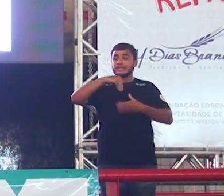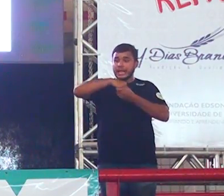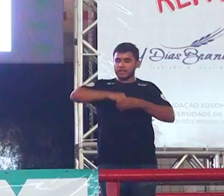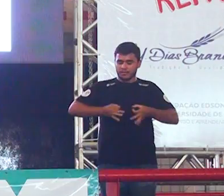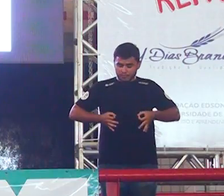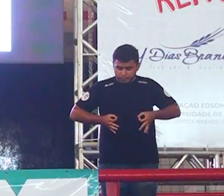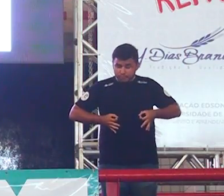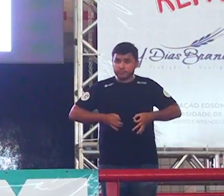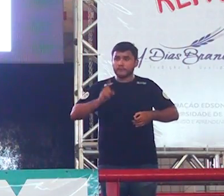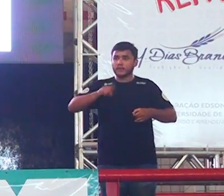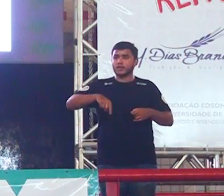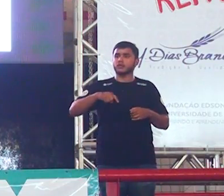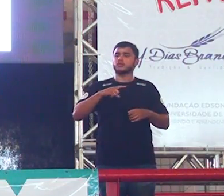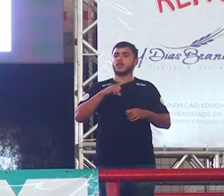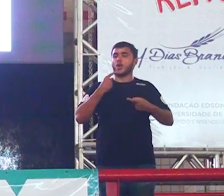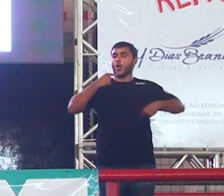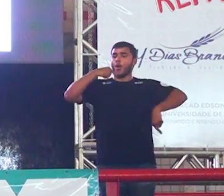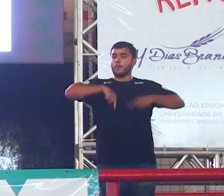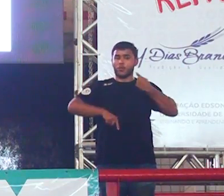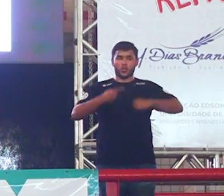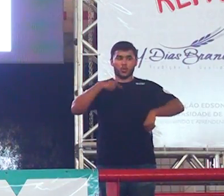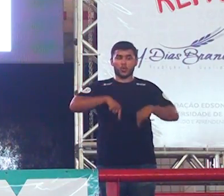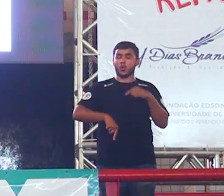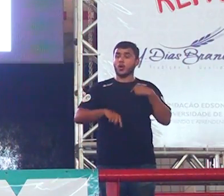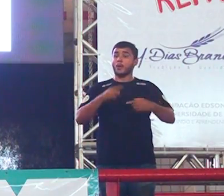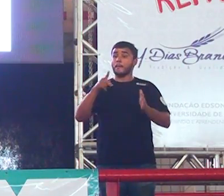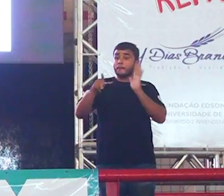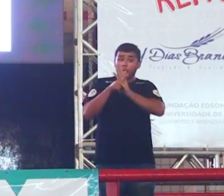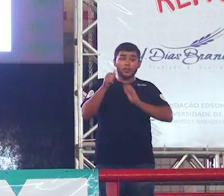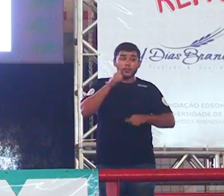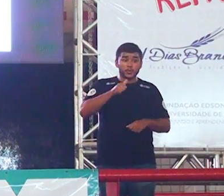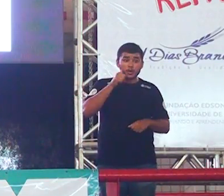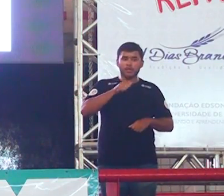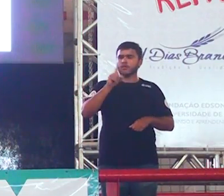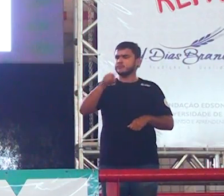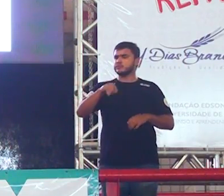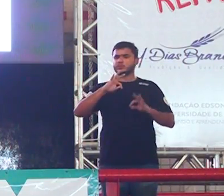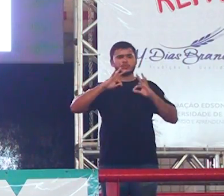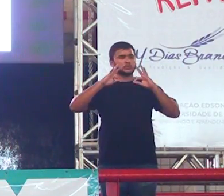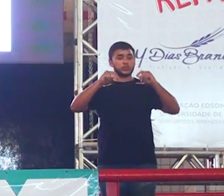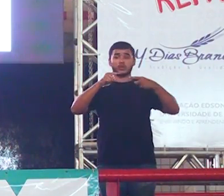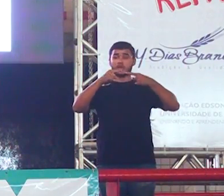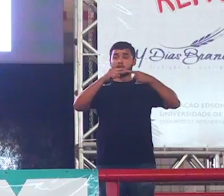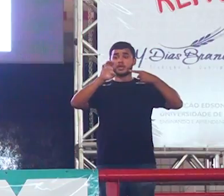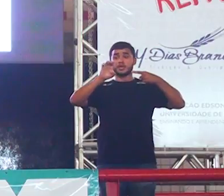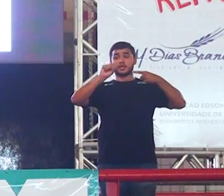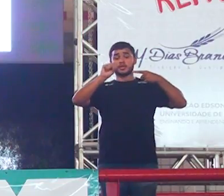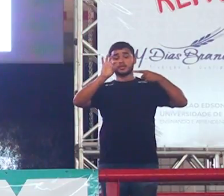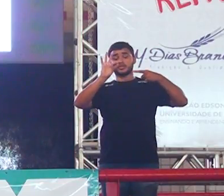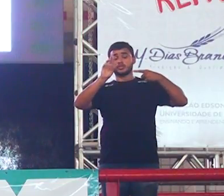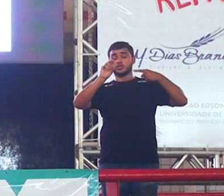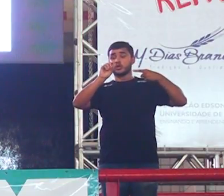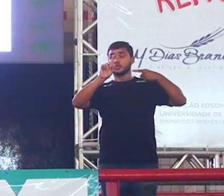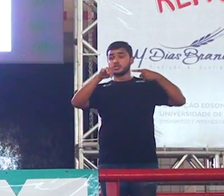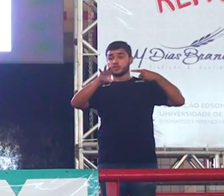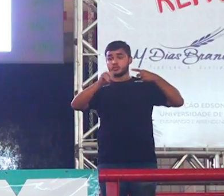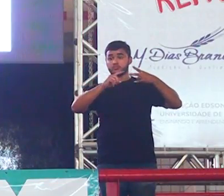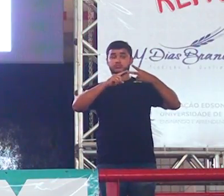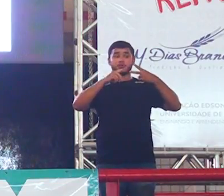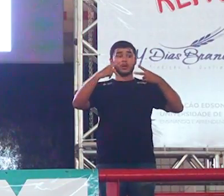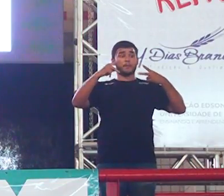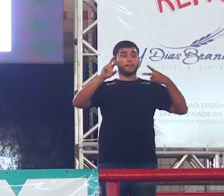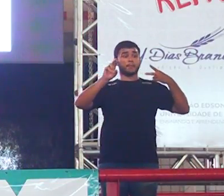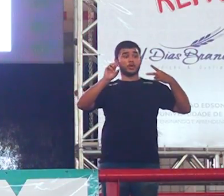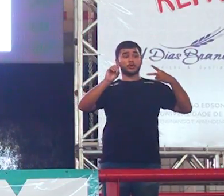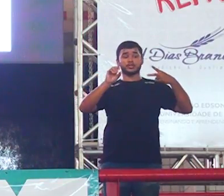É produzir os hormônios sexuais femininos, estrógenos e progesteronas, que entre outras